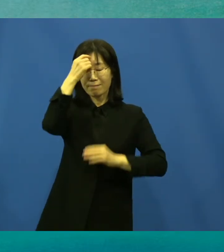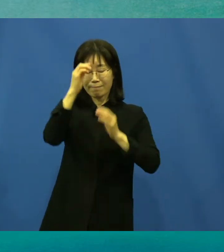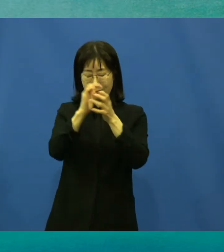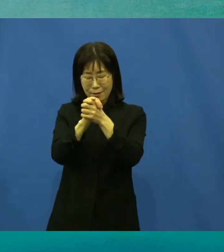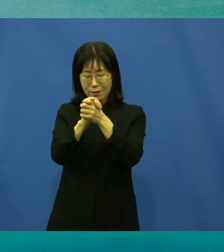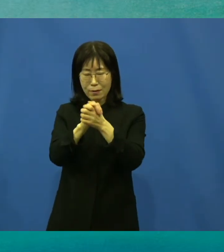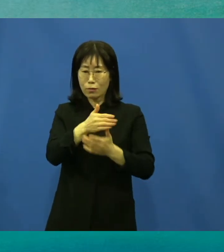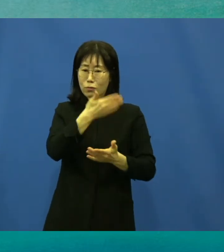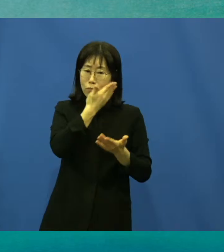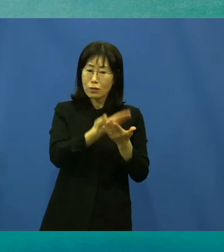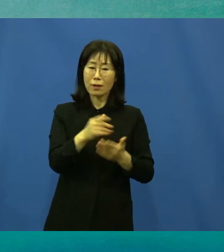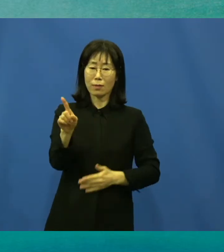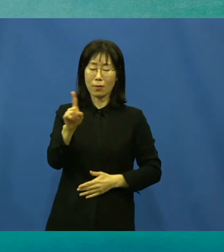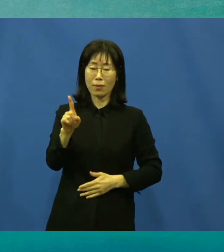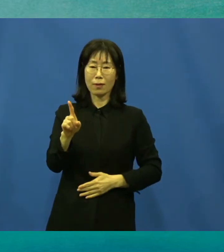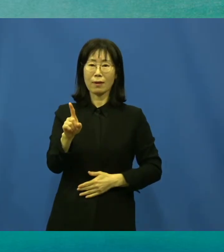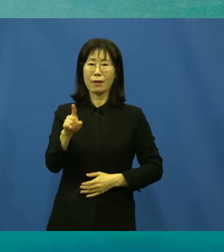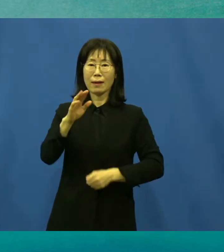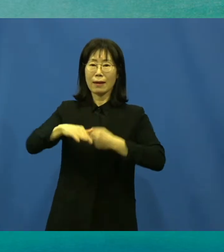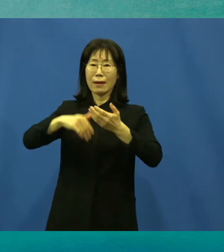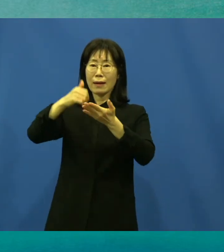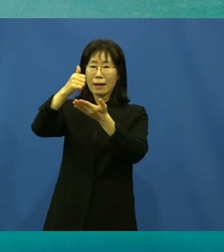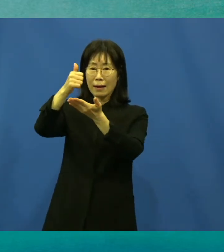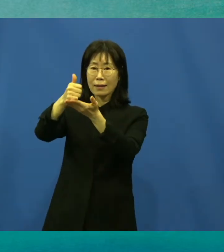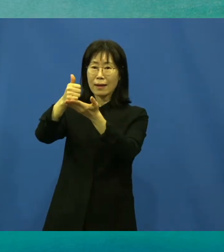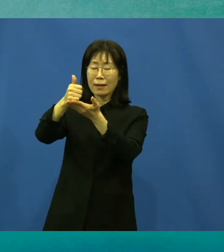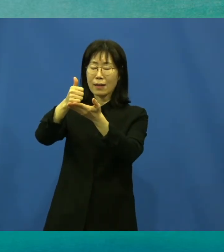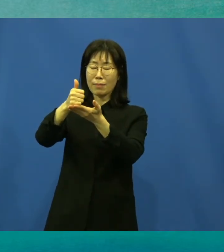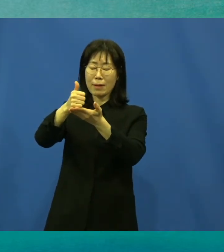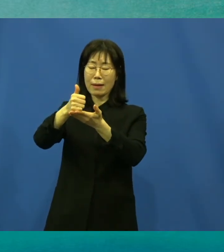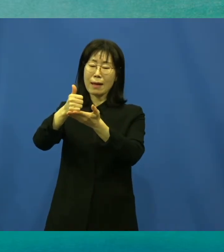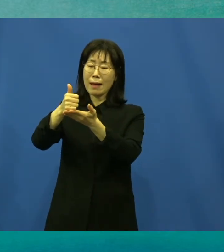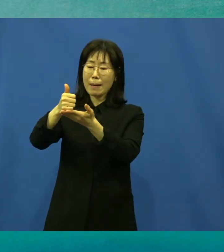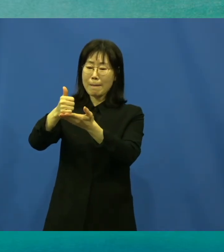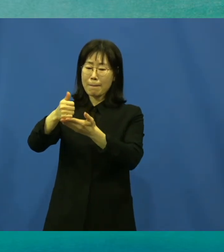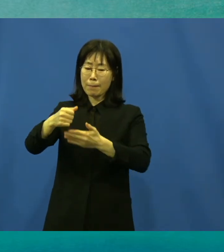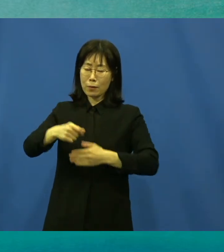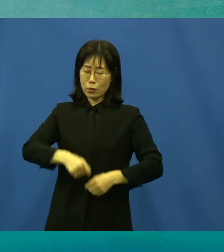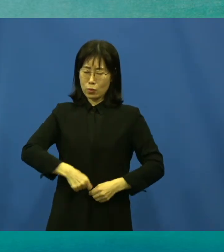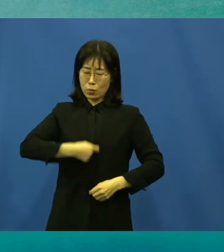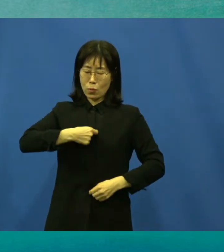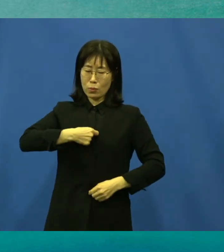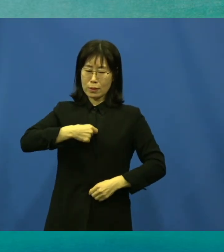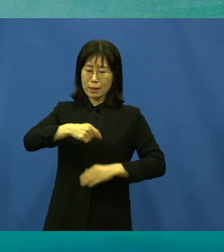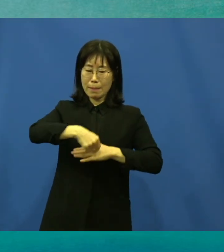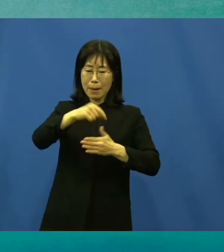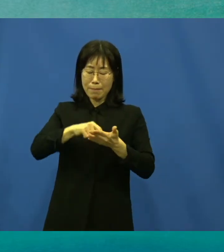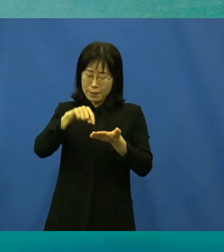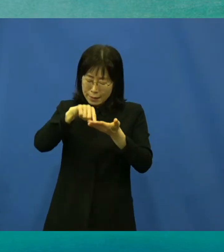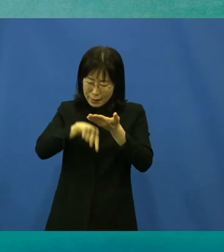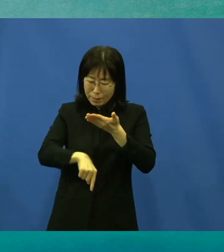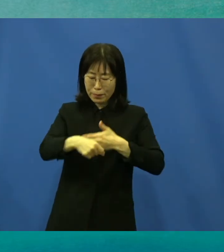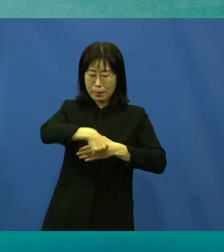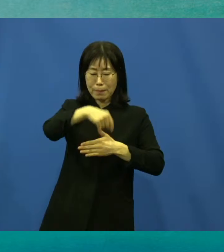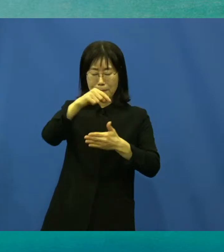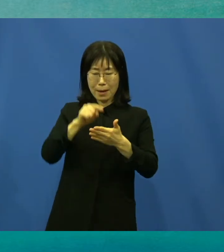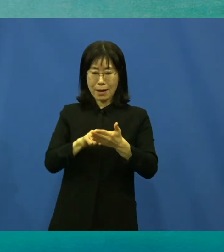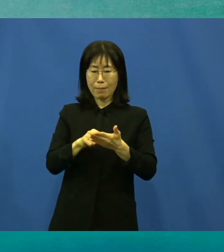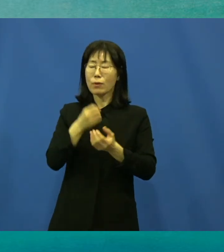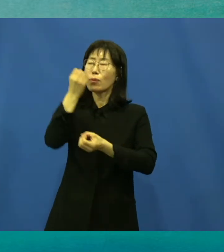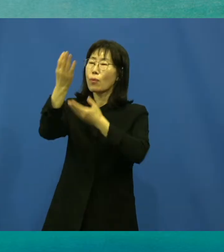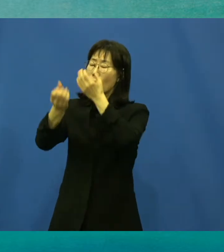정직함인 것입니다. 자신의 속내를 숨기고 기도하면 안 됩니다. 그런 기도는 하나님에게 상달될 수가 없습니다.